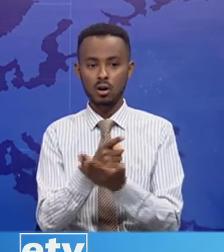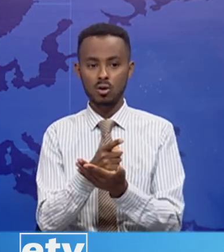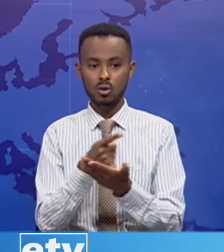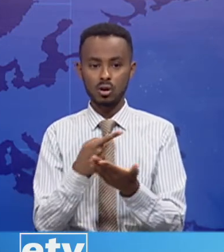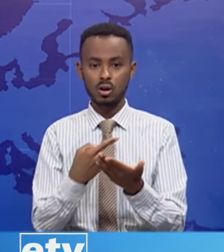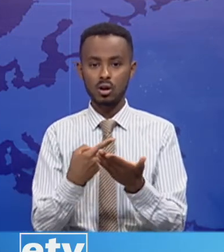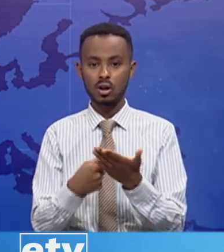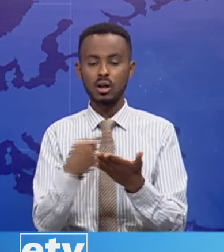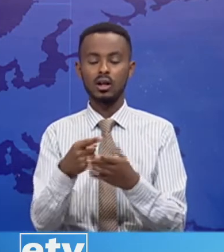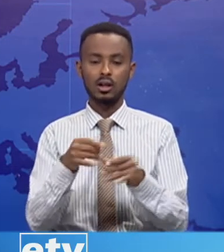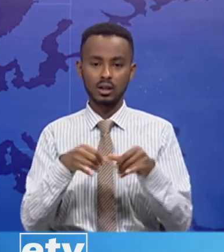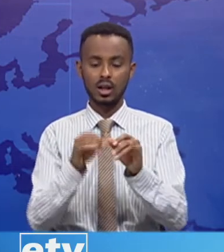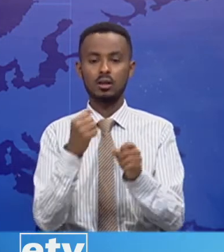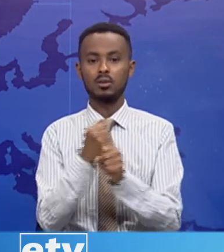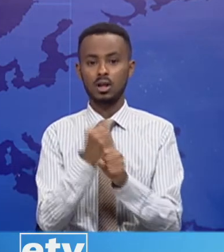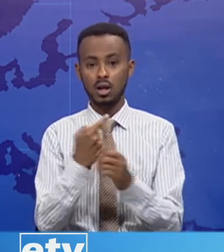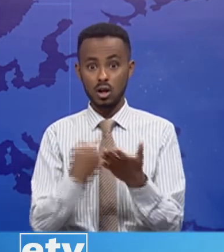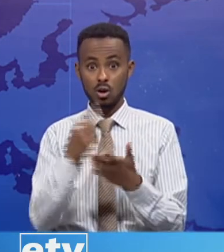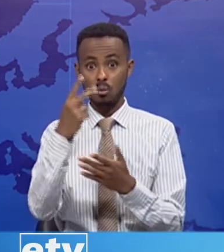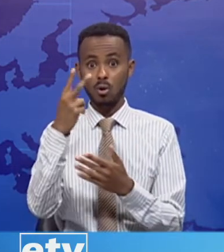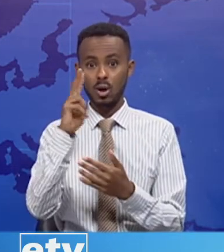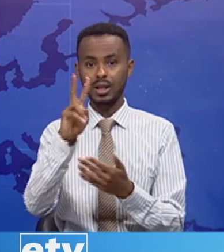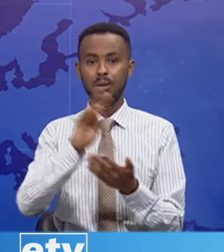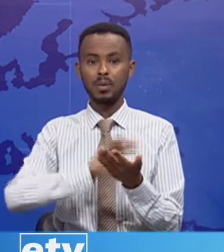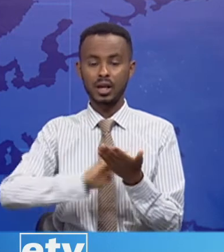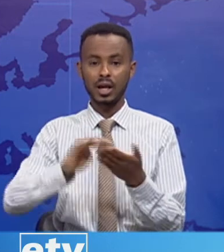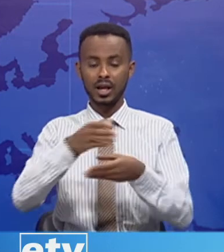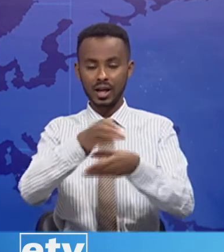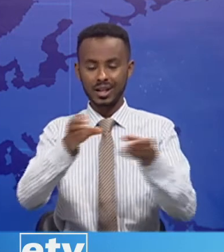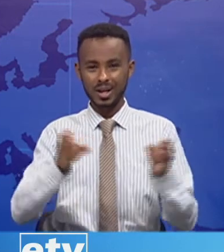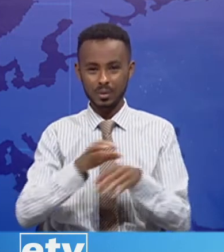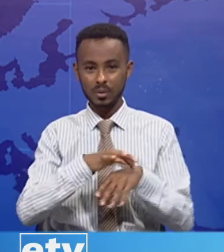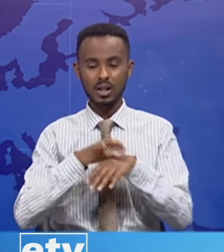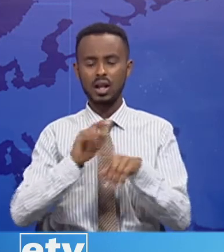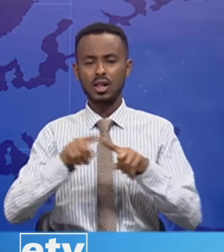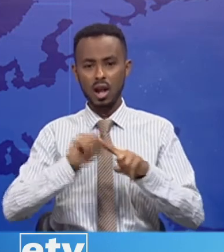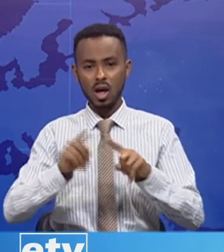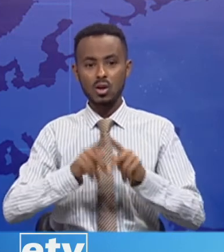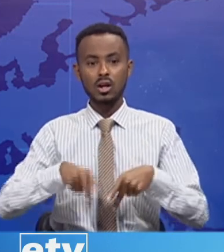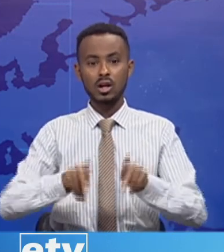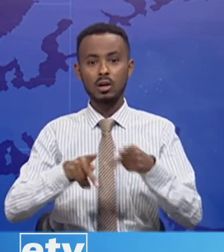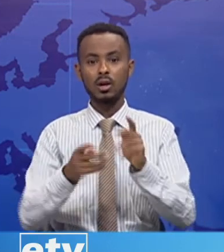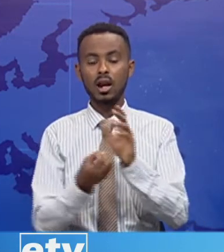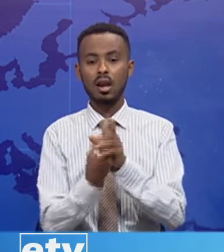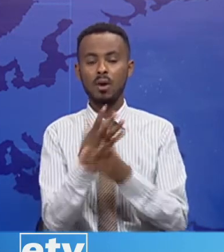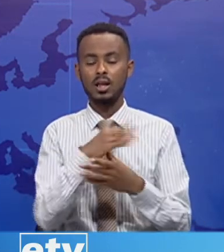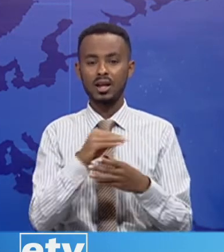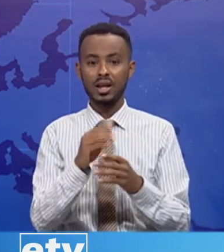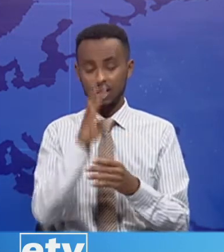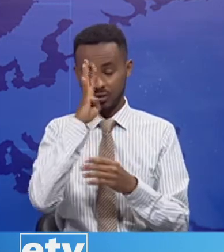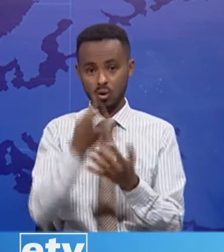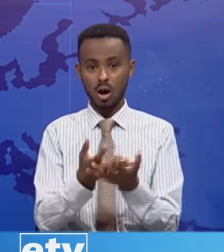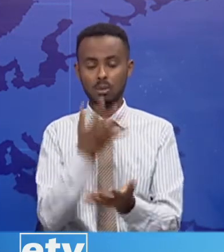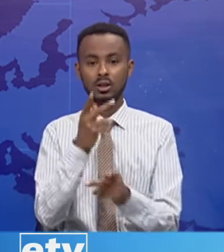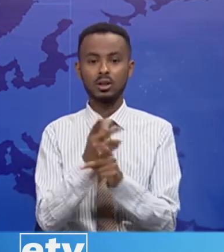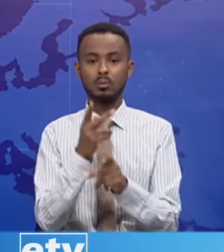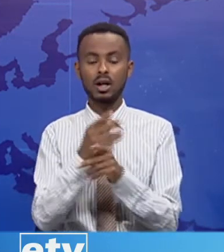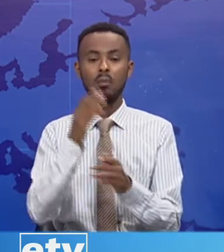ስትሪክትሊ የሚሰራ ስራ። ይህ በሁለት ሚሊዮን ሄክታር መሬት ላይ የተለያዩ የግብርና ልማትና የተፈጥሮ ሀብት